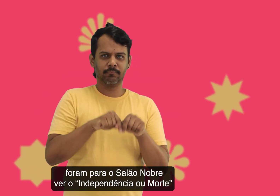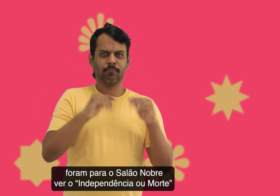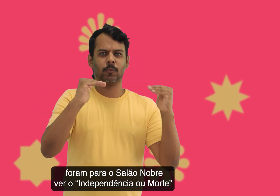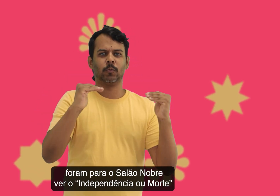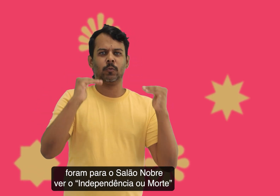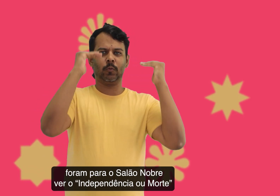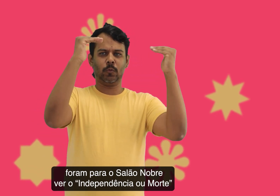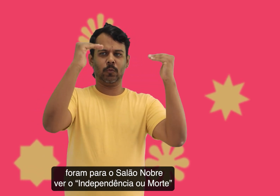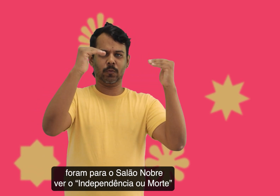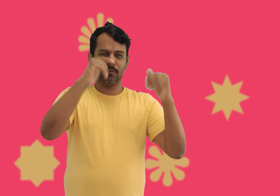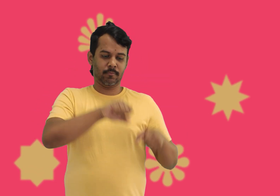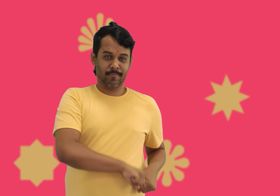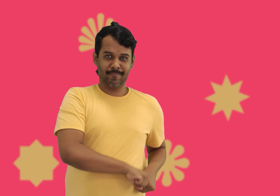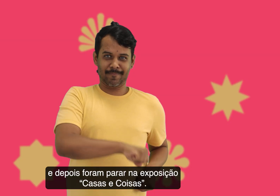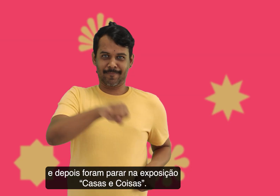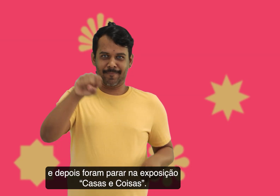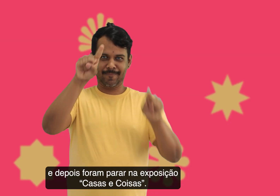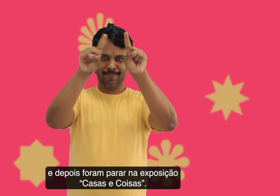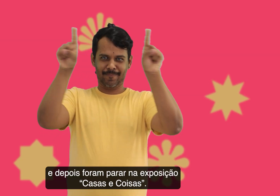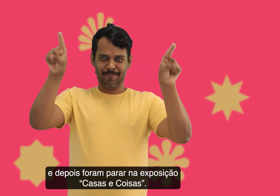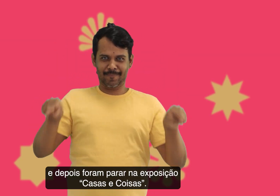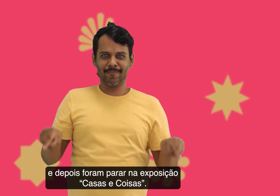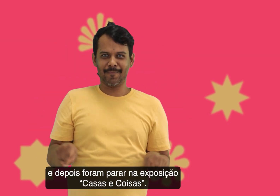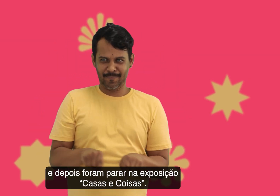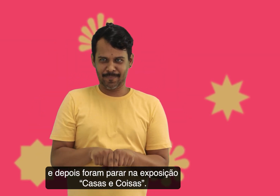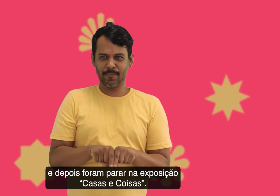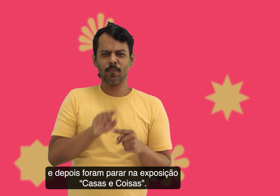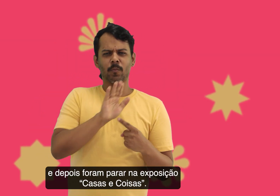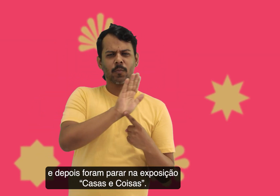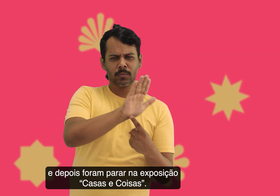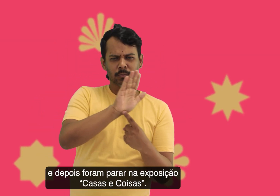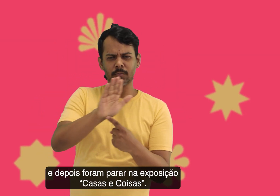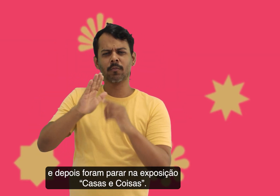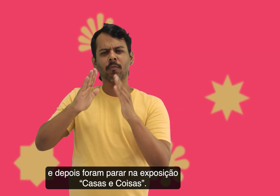ver o Independência ou Morte e depois foram parar na exposição Casas e Coisas.